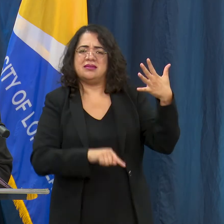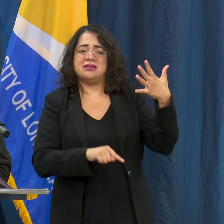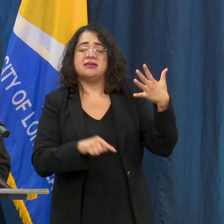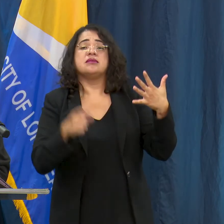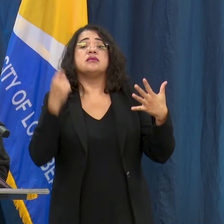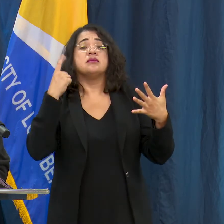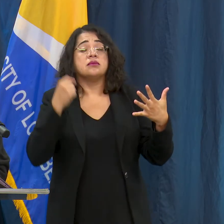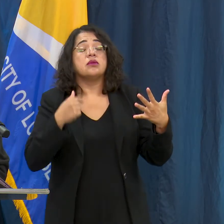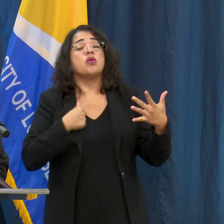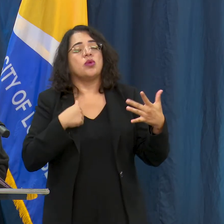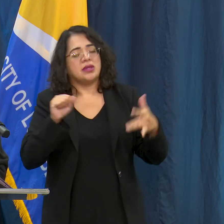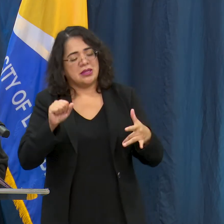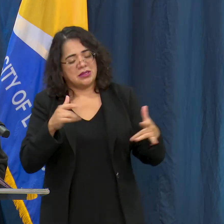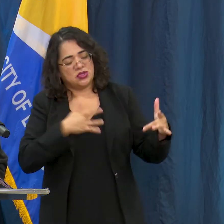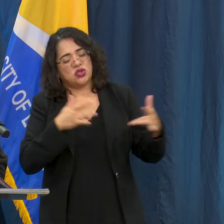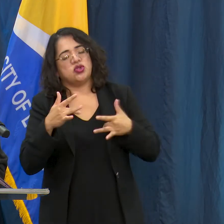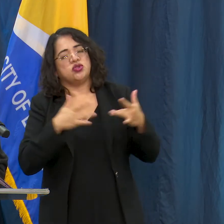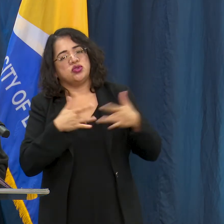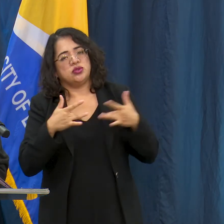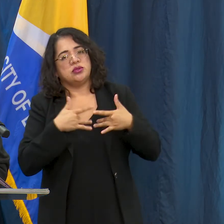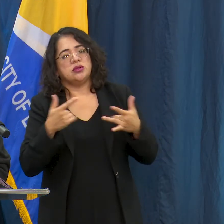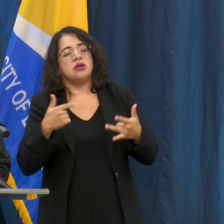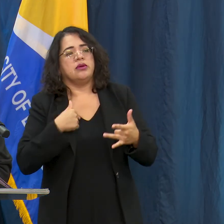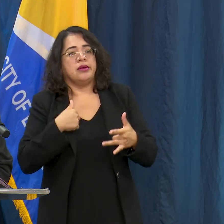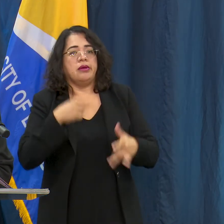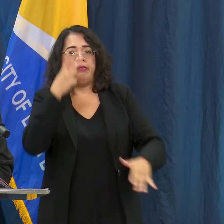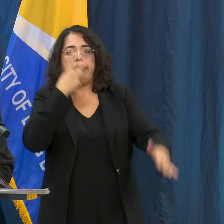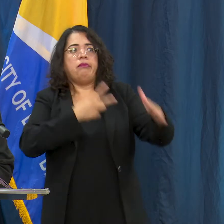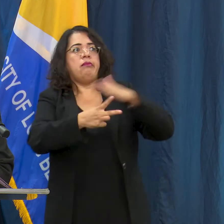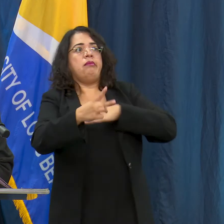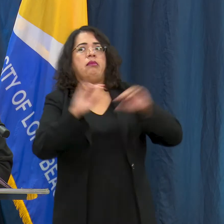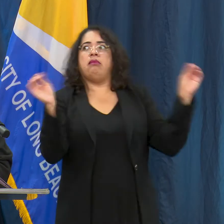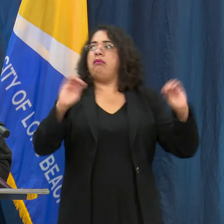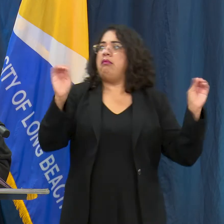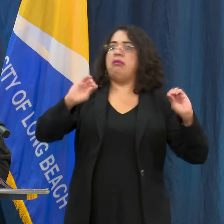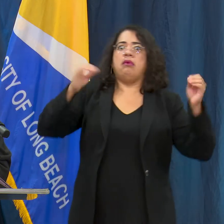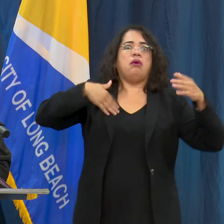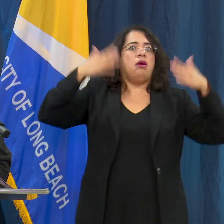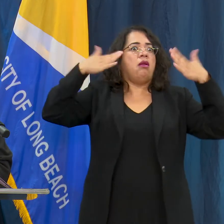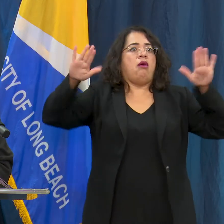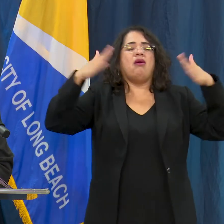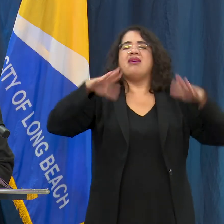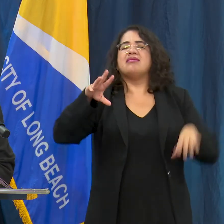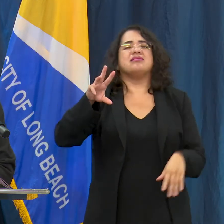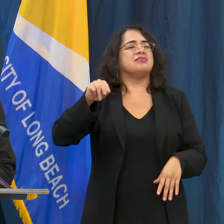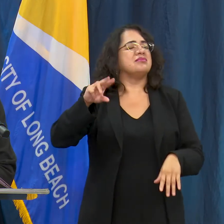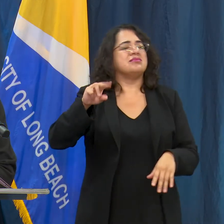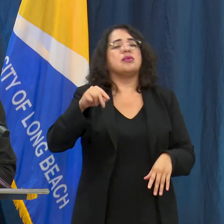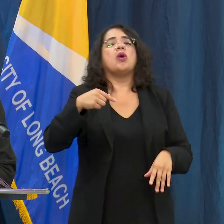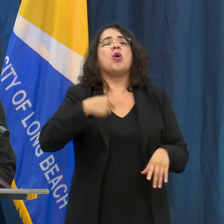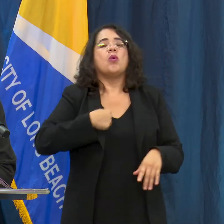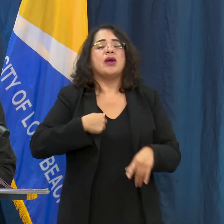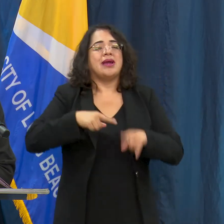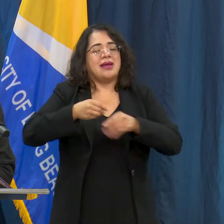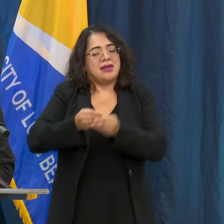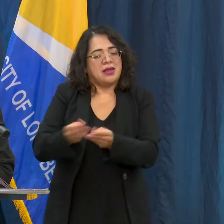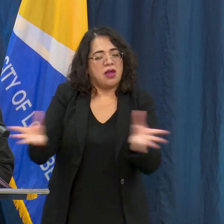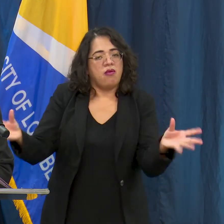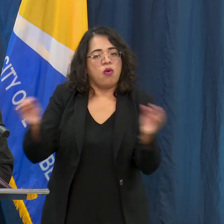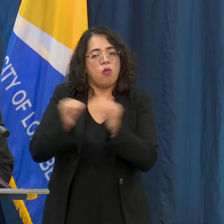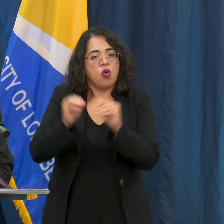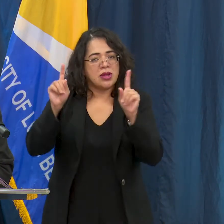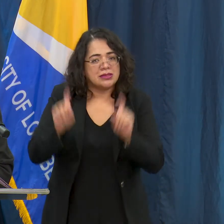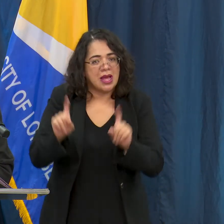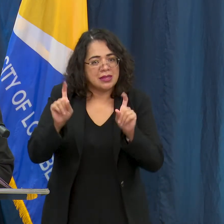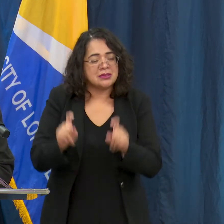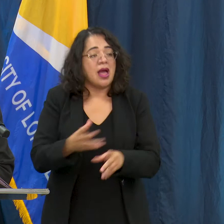es preocupante, no es inesperado, dado que ha hecho que estamos evaluando a más personas y las personas están fuera